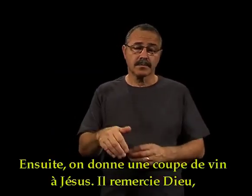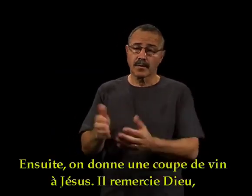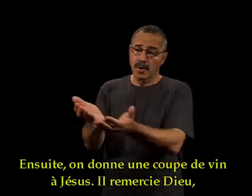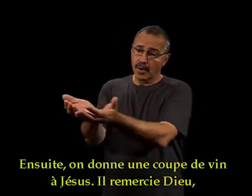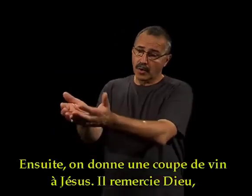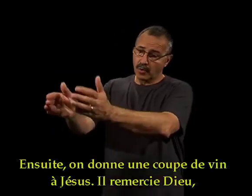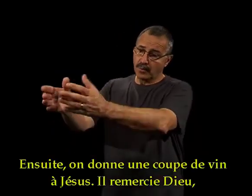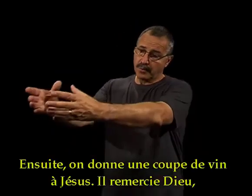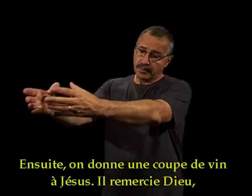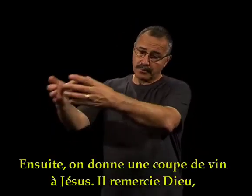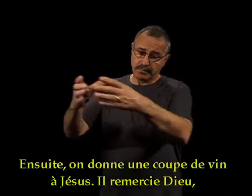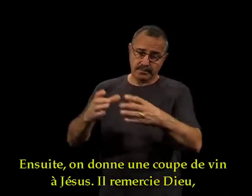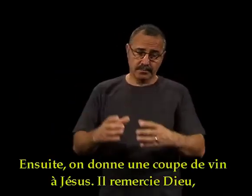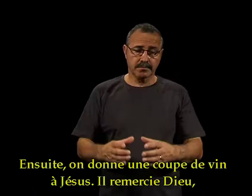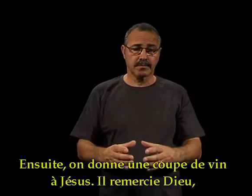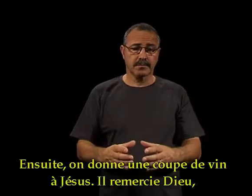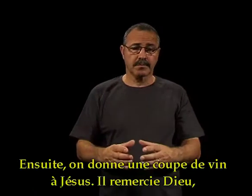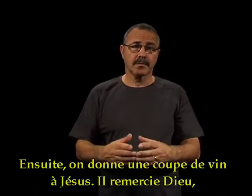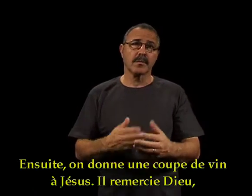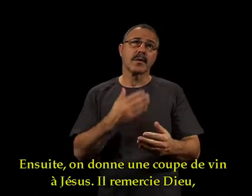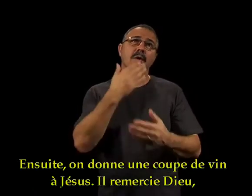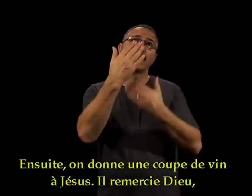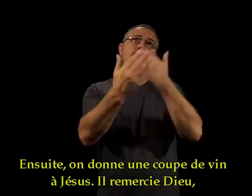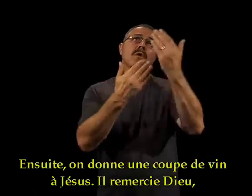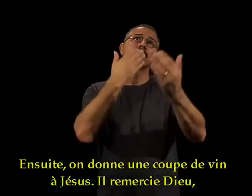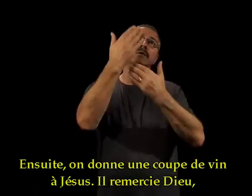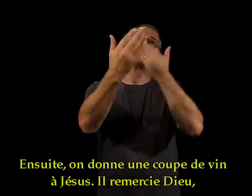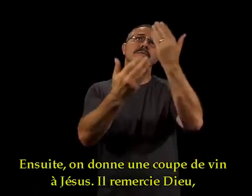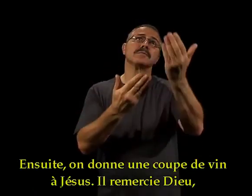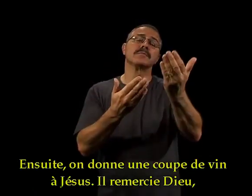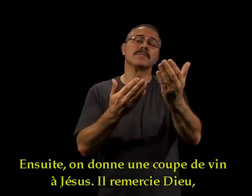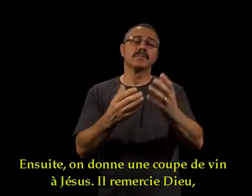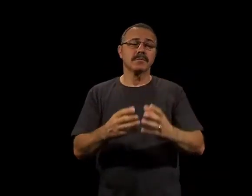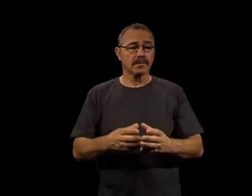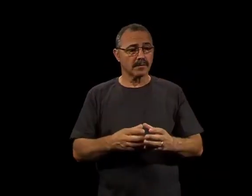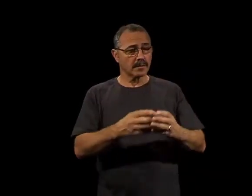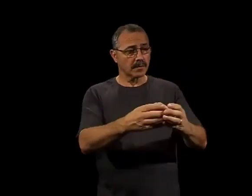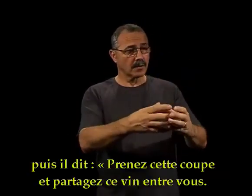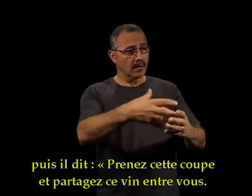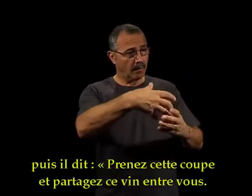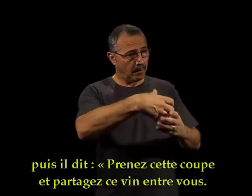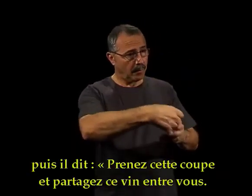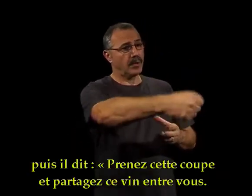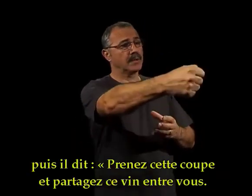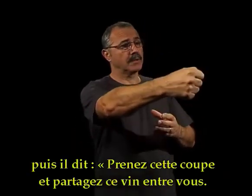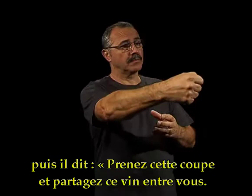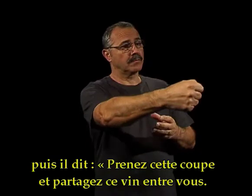Ensuite, on donne une coupe de vin à Jésus. Il remercie Dieu, puis il